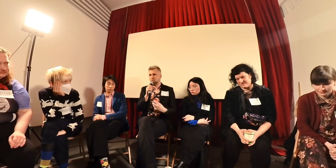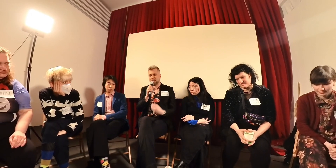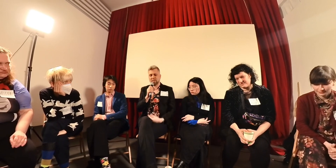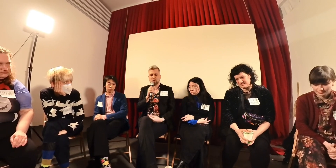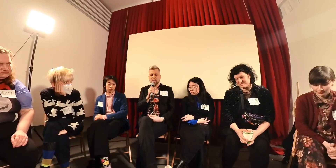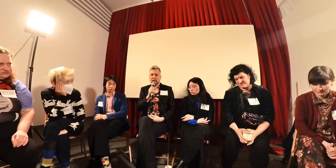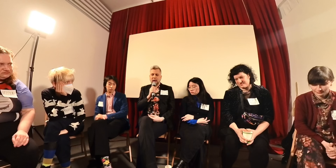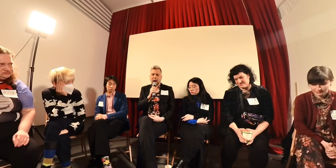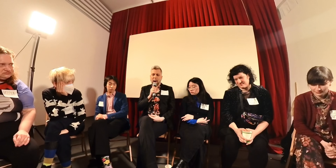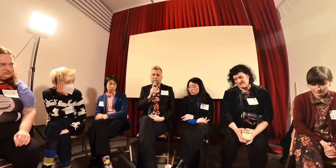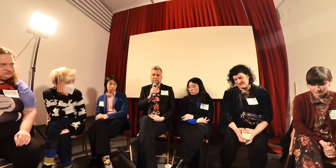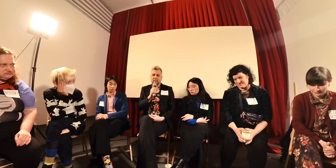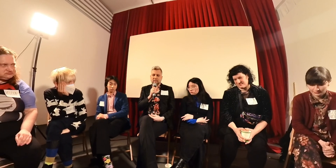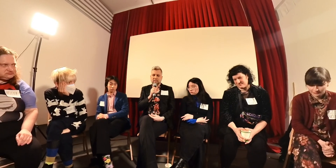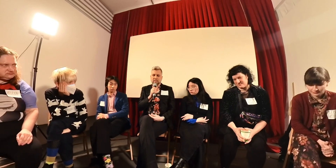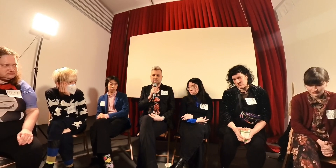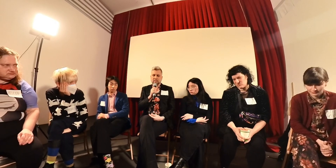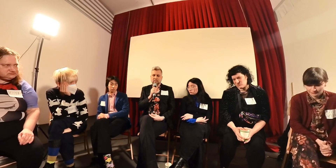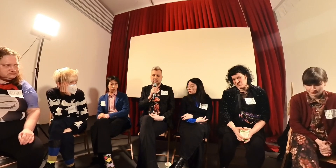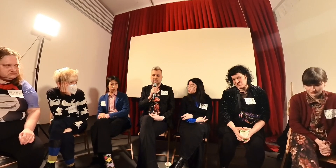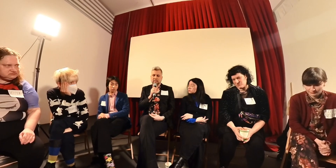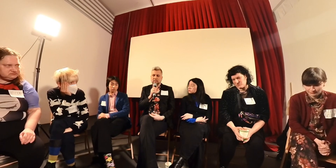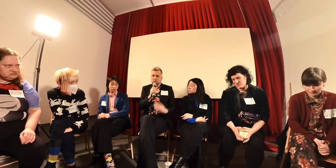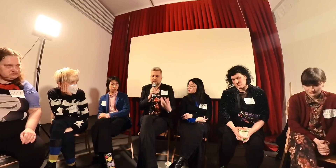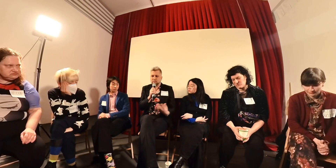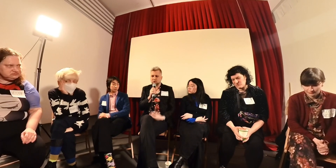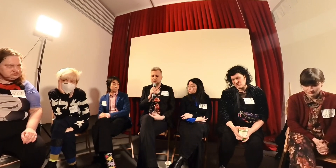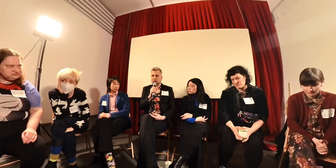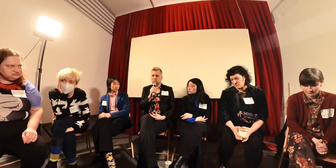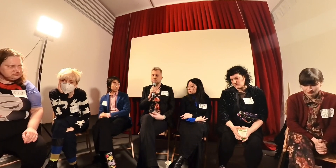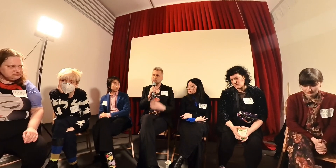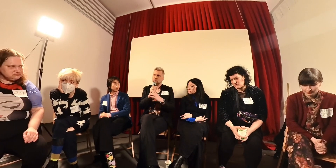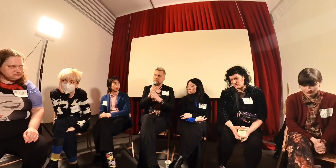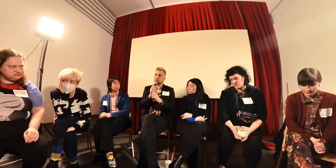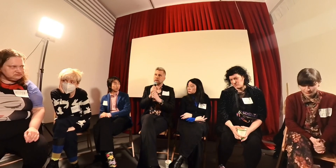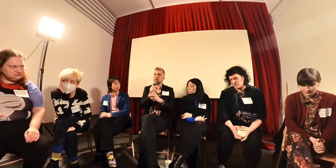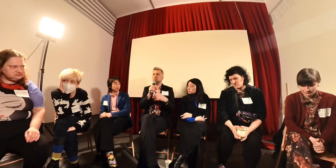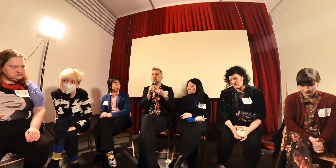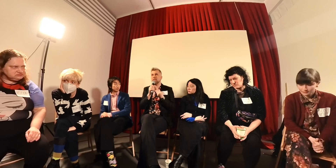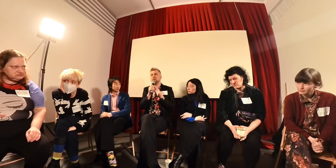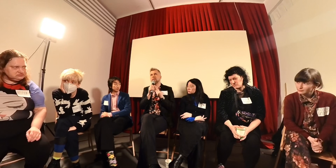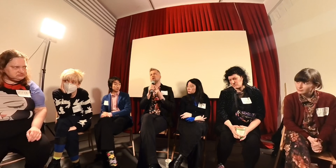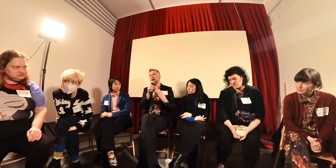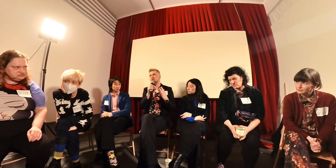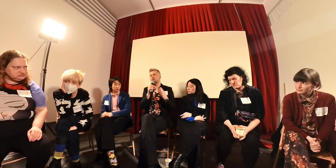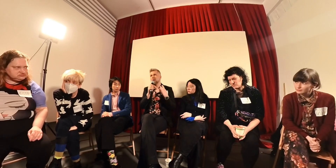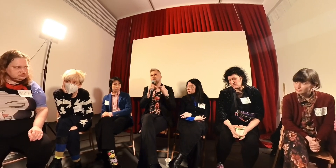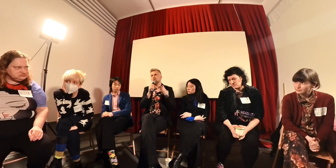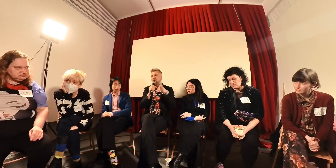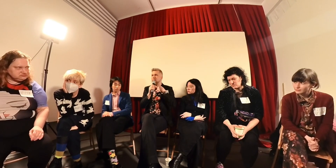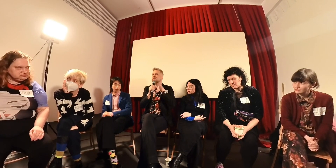individualitu a svoji subjektivitu. A tak to je samozřejmě jakoby problém, co je pro mě třeba taková